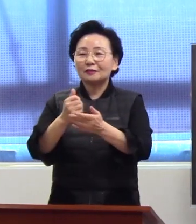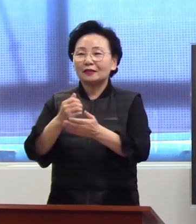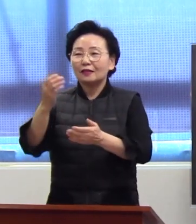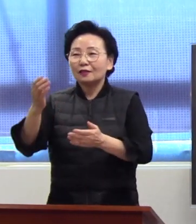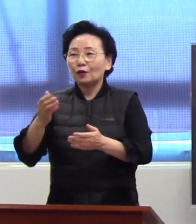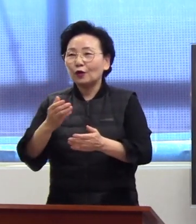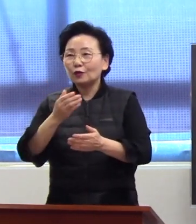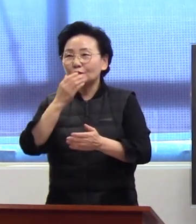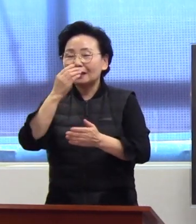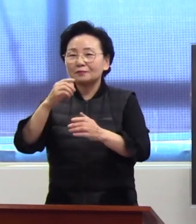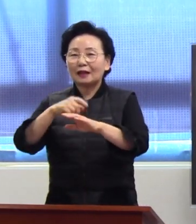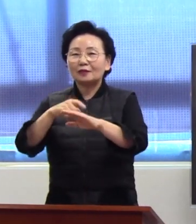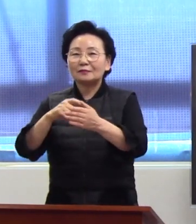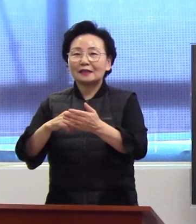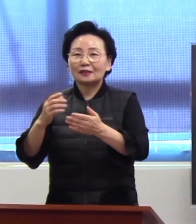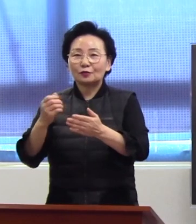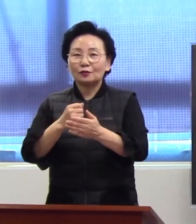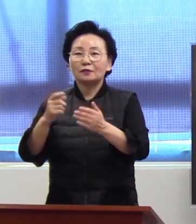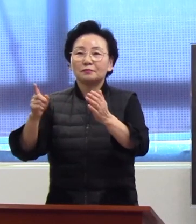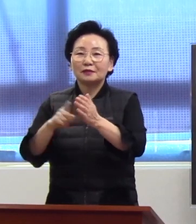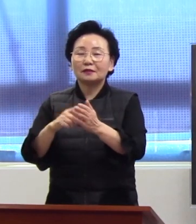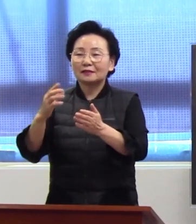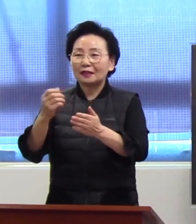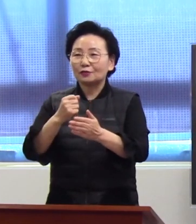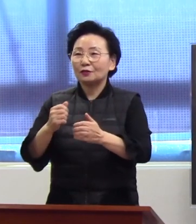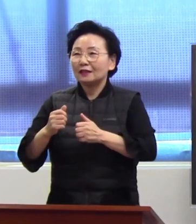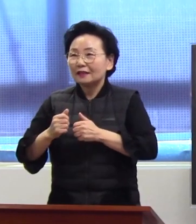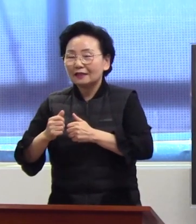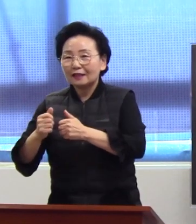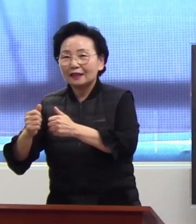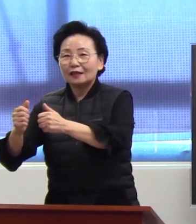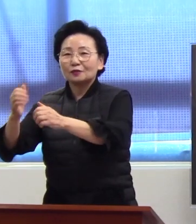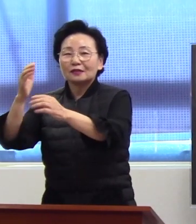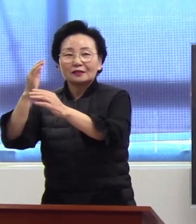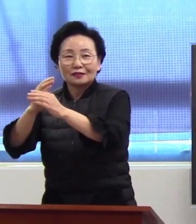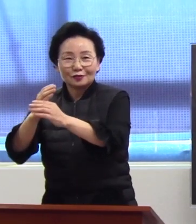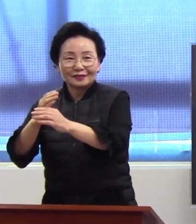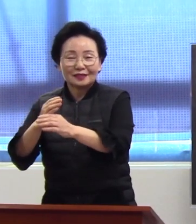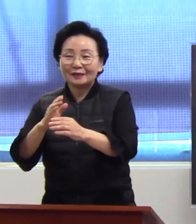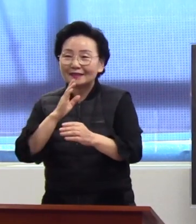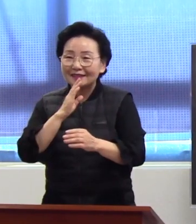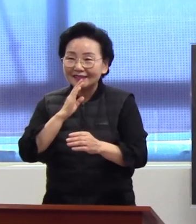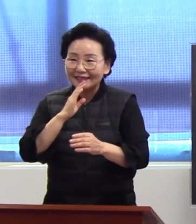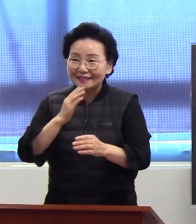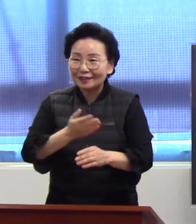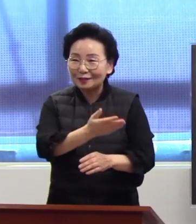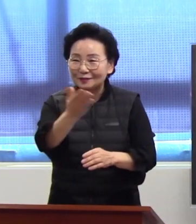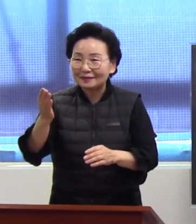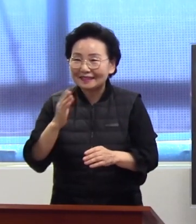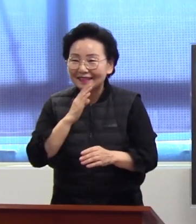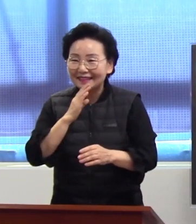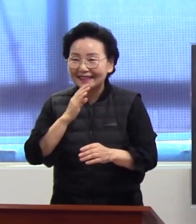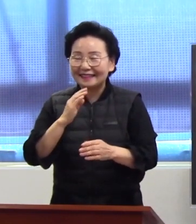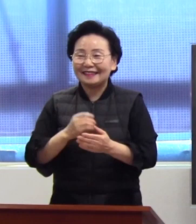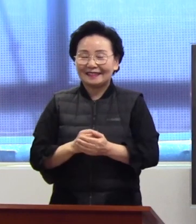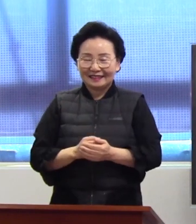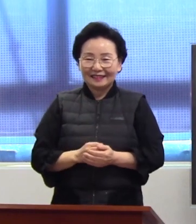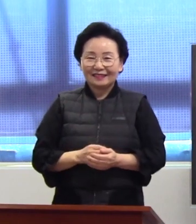예수님을 거룩한 마음을 가지고 믿음 가지고 따라가고 있는 중이에요. 맞아요? 여러분 맞죠? 네.